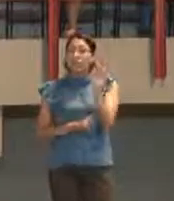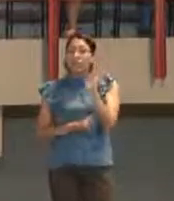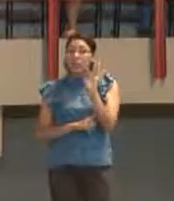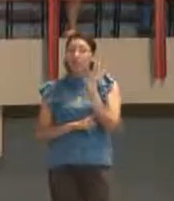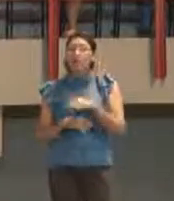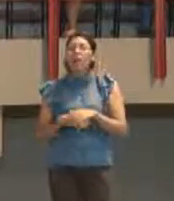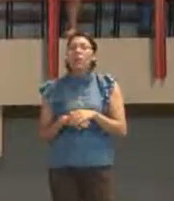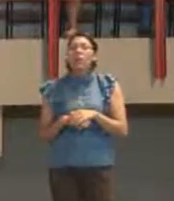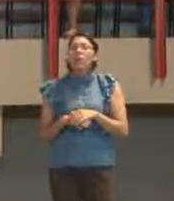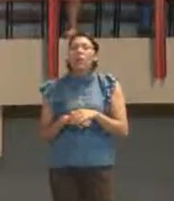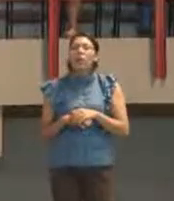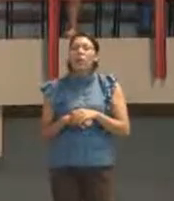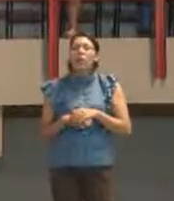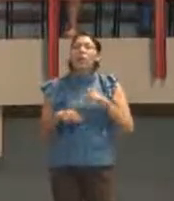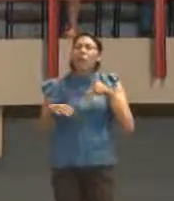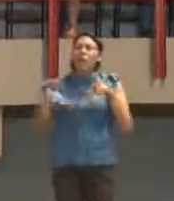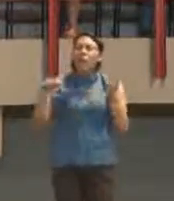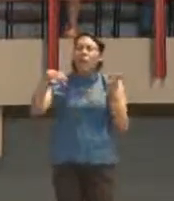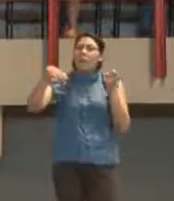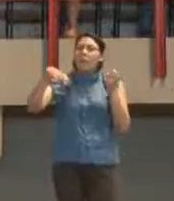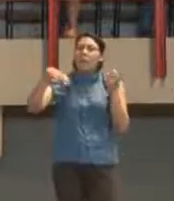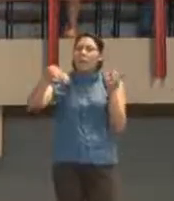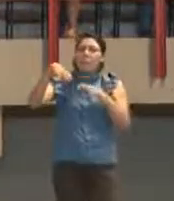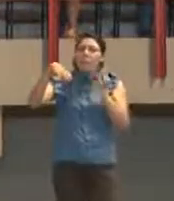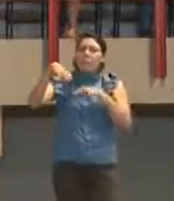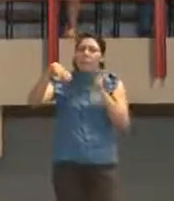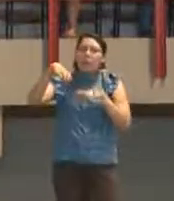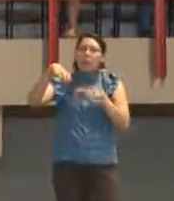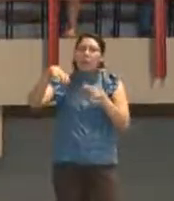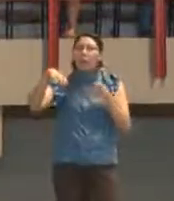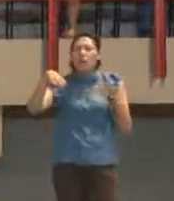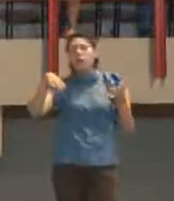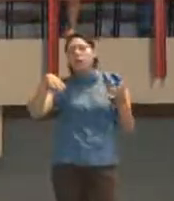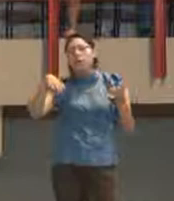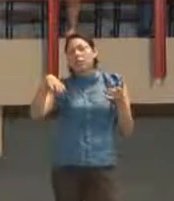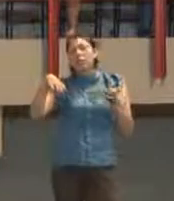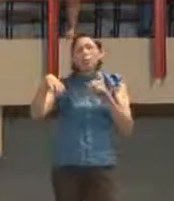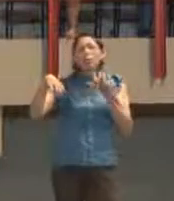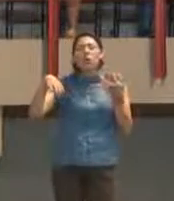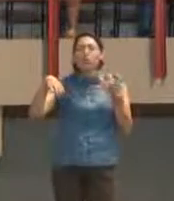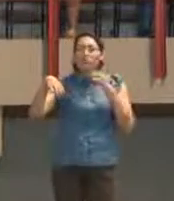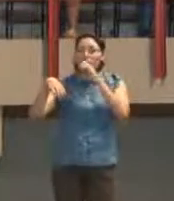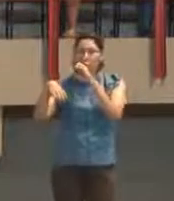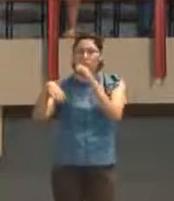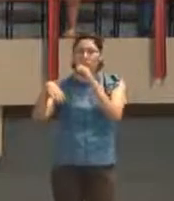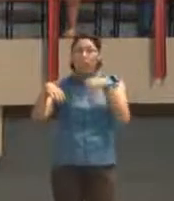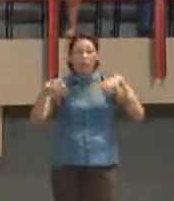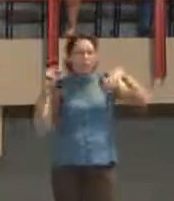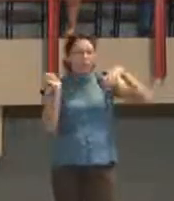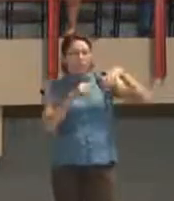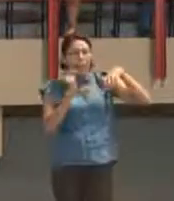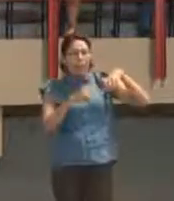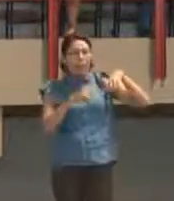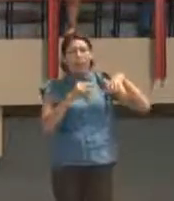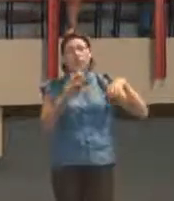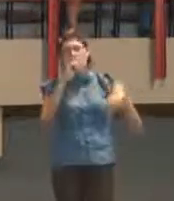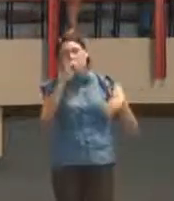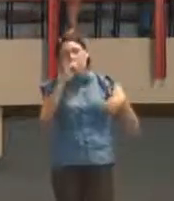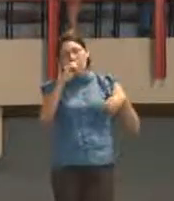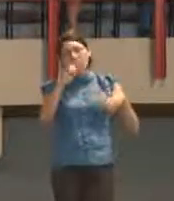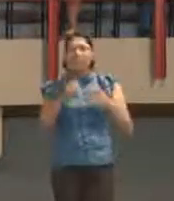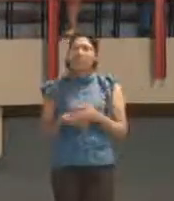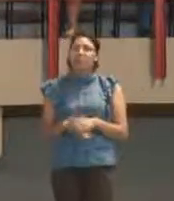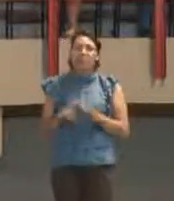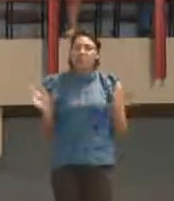ele fez quantos gols? Nenhum. E ele recebeu quantos gols? Nenhum. Ele